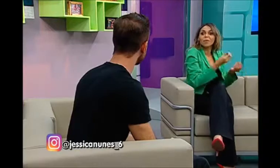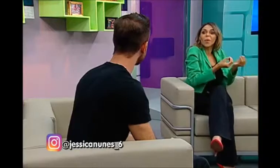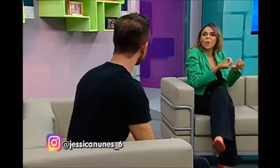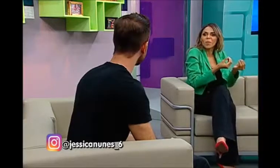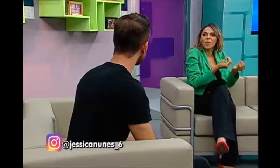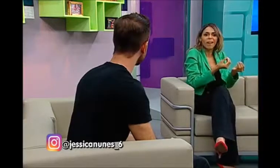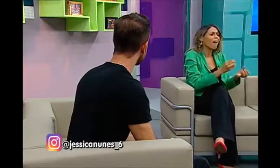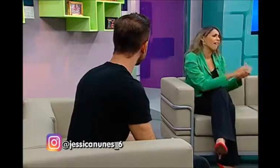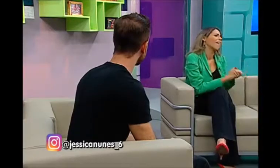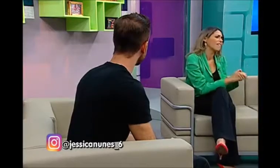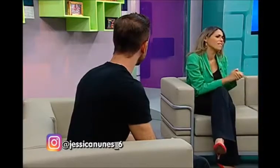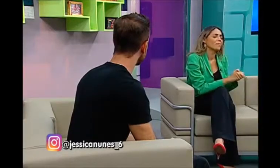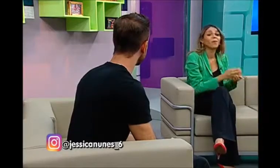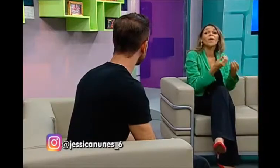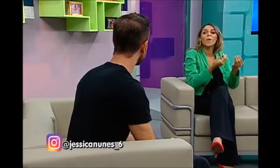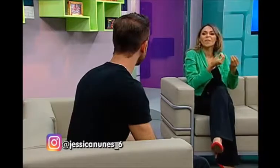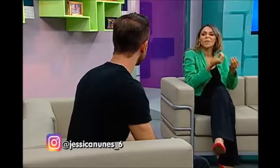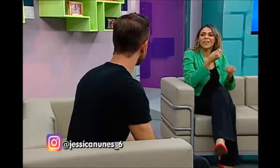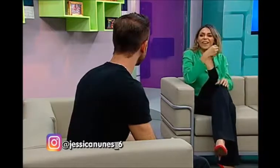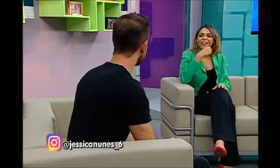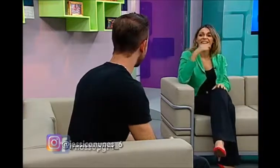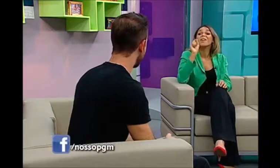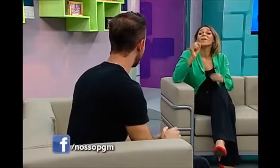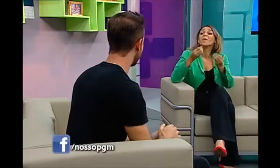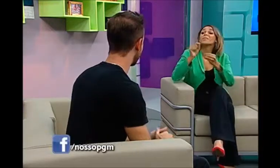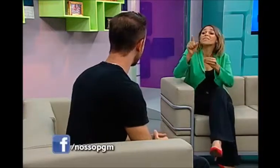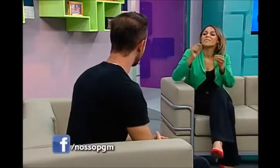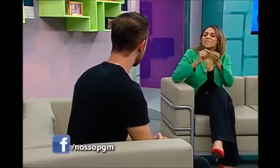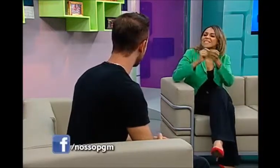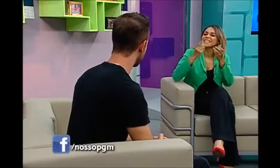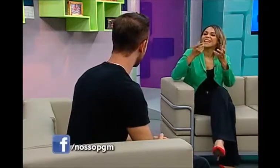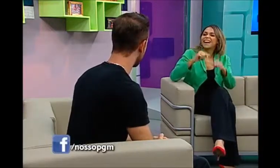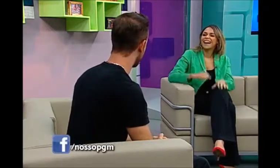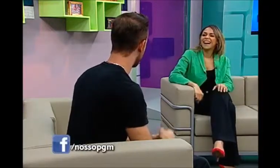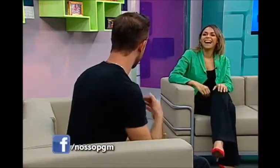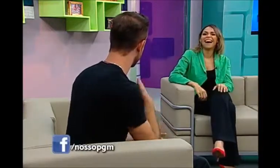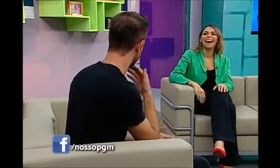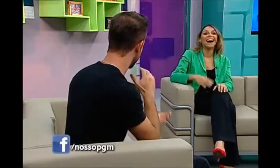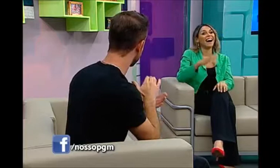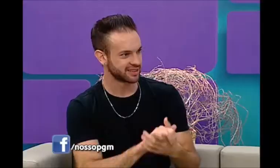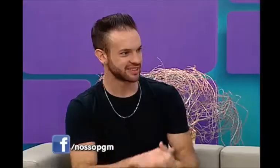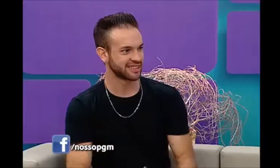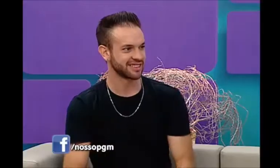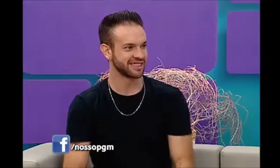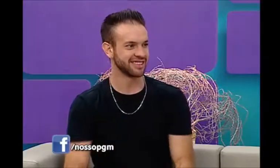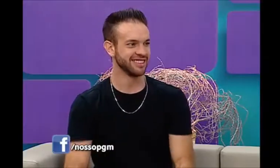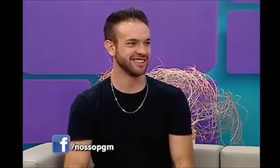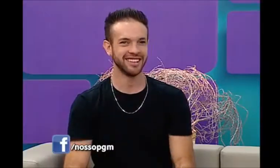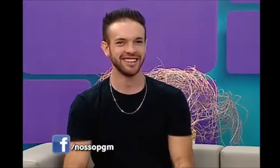Casa comigo. Ó, Antônio, se toca aí, ó. Se liga aí, ó. Você pode me pedir em Libras, eu acho super romântico.